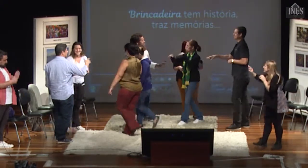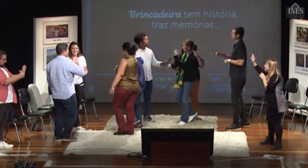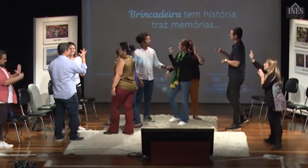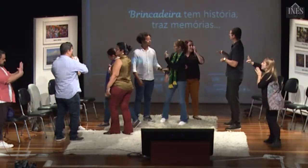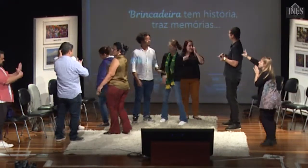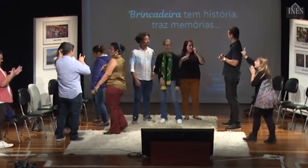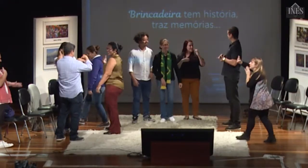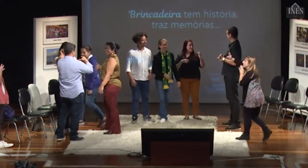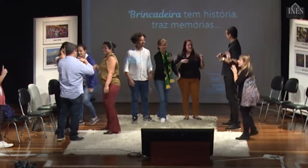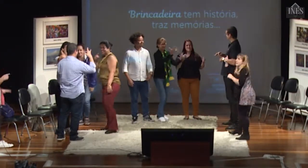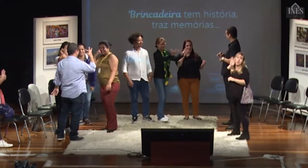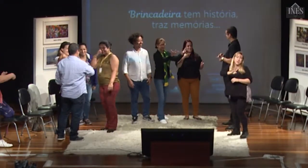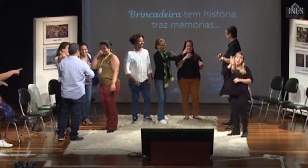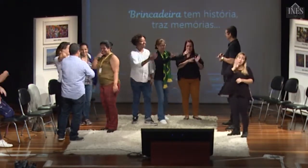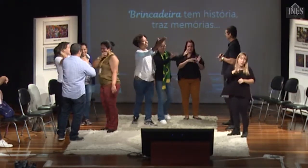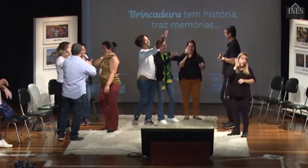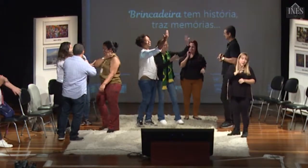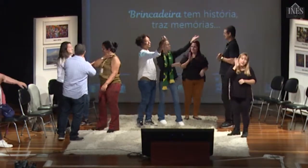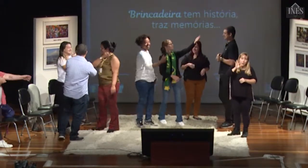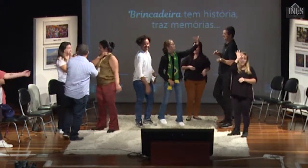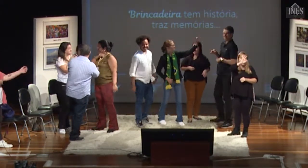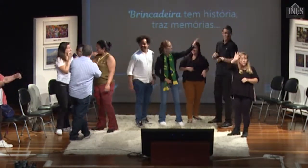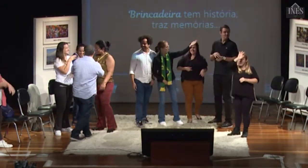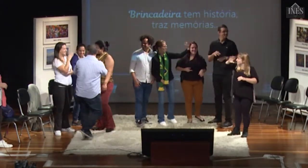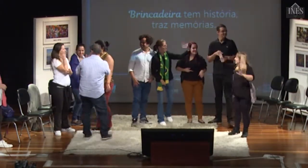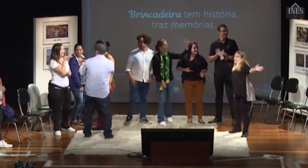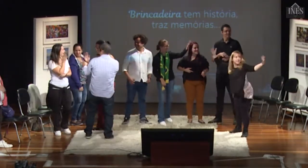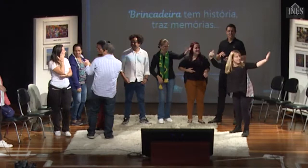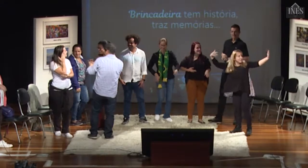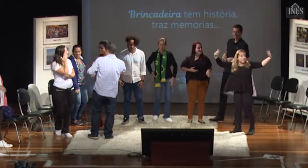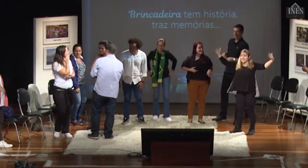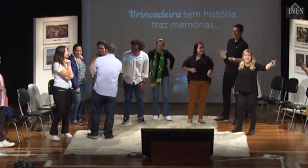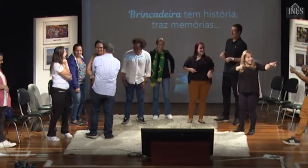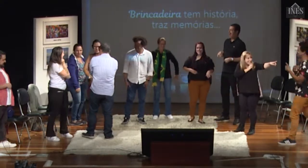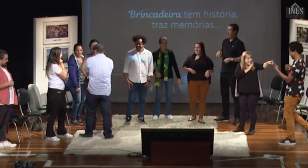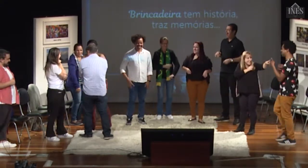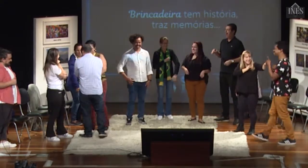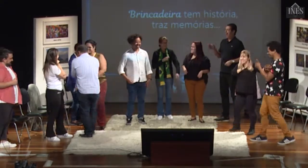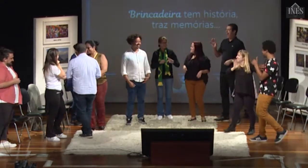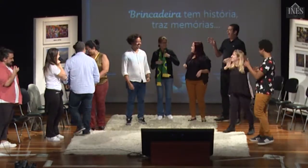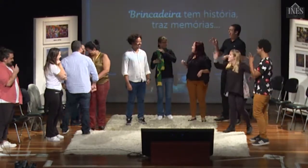conhece? Eu não conheço, não. Pode mostrar. Nossa, é muito legal o mosca. Vamos lá, vem cá, vem cá, vem cá. Você conhece?